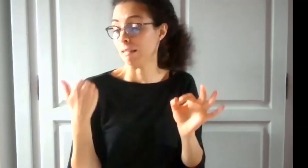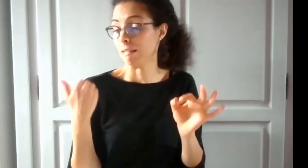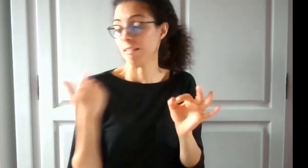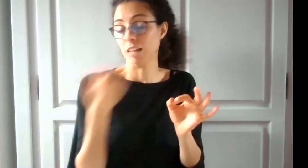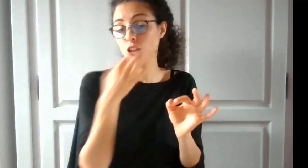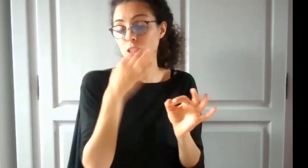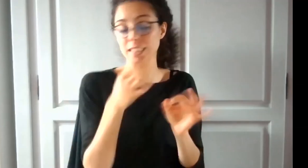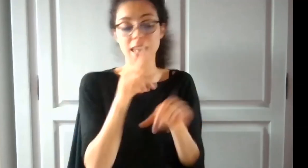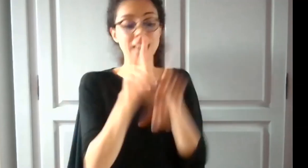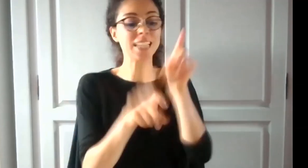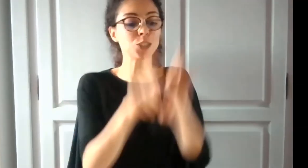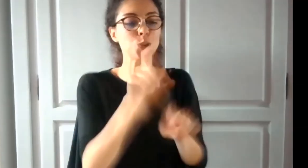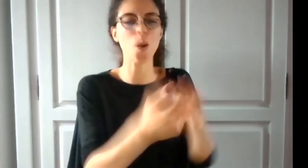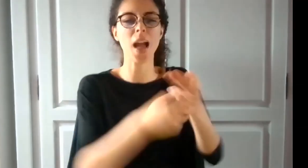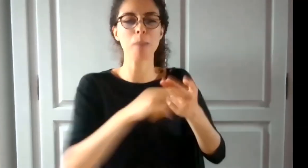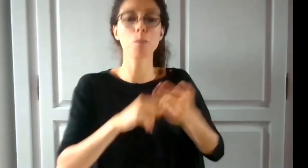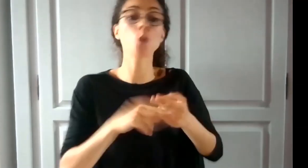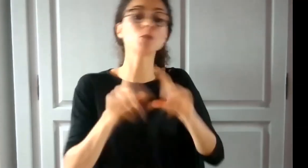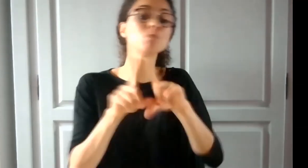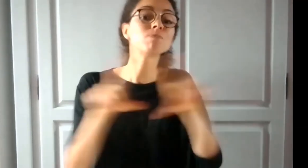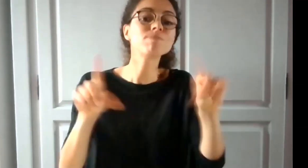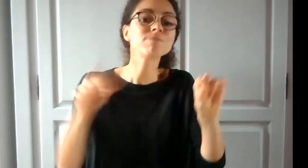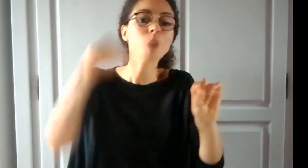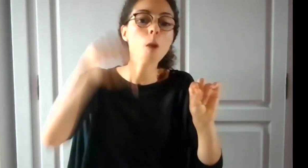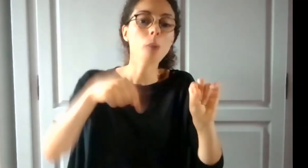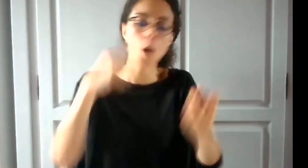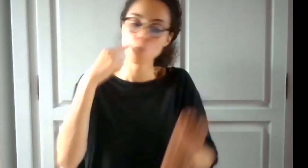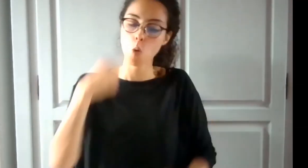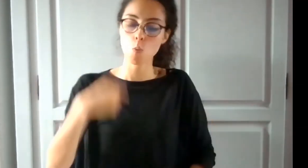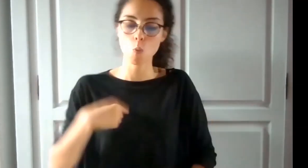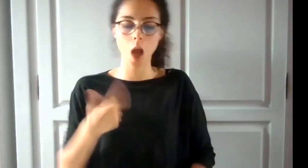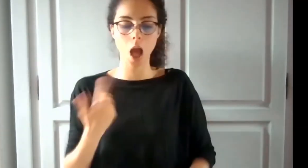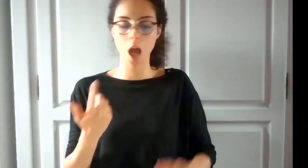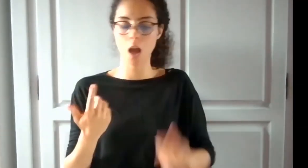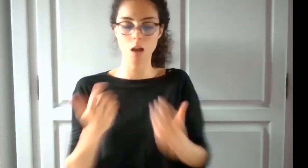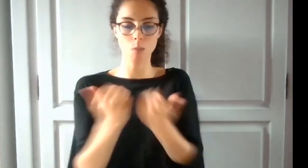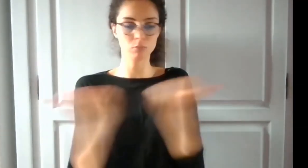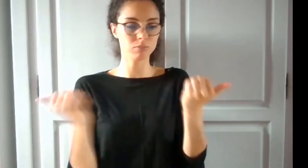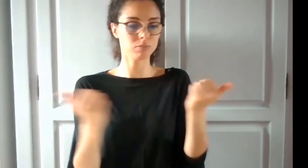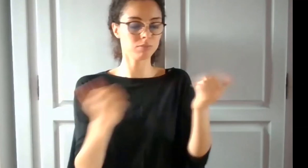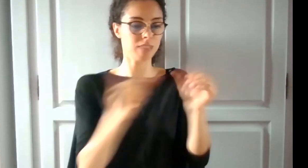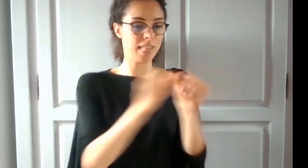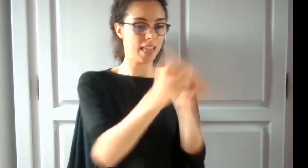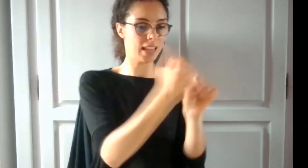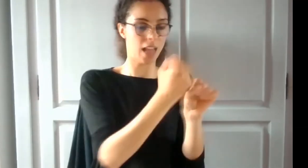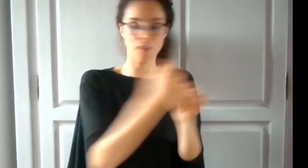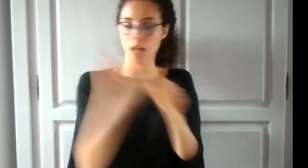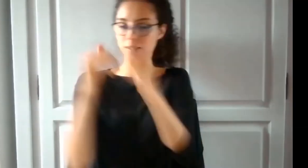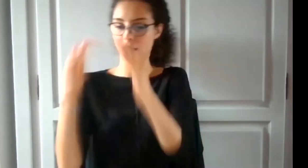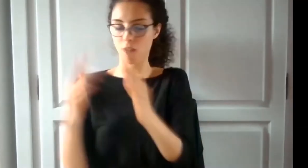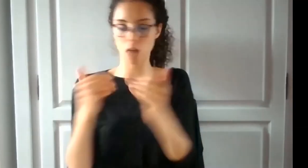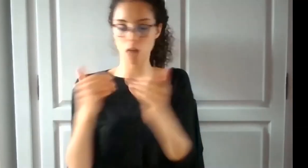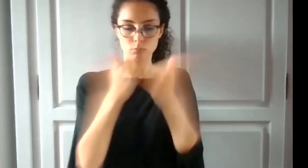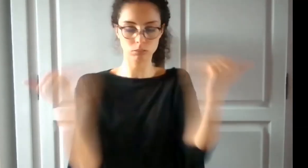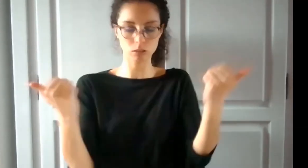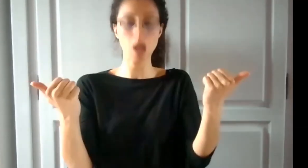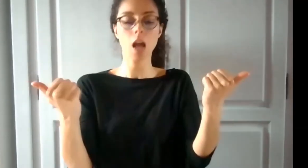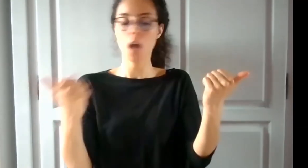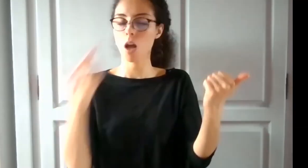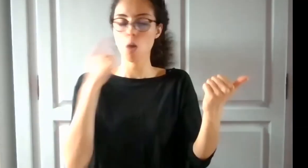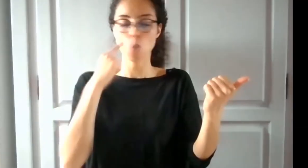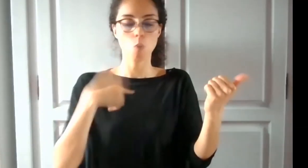dans le question-réponse, c'est vrai que pour moi, cette divergence, c'est vraiment dans les réponses. C'est un